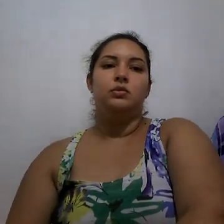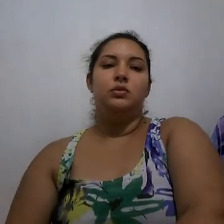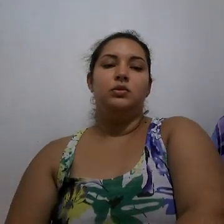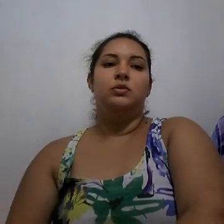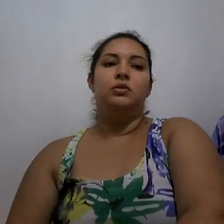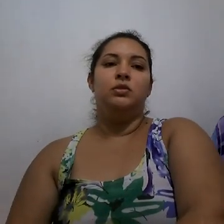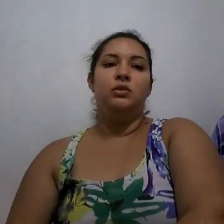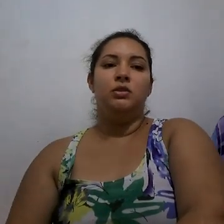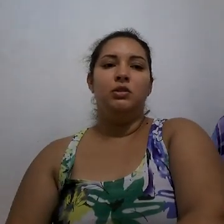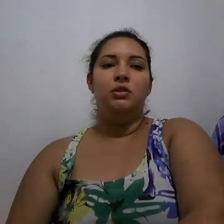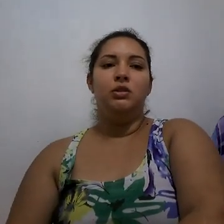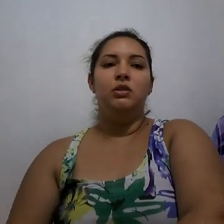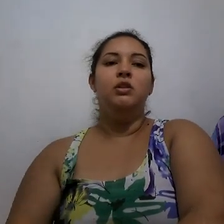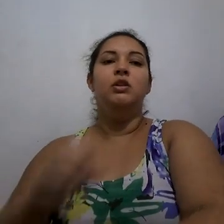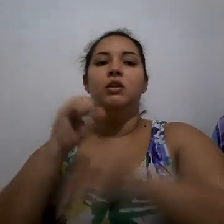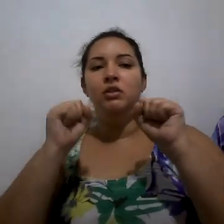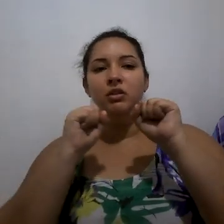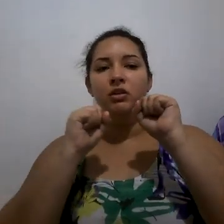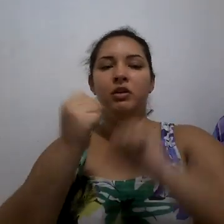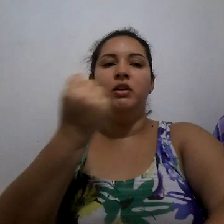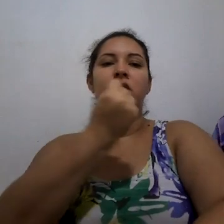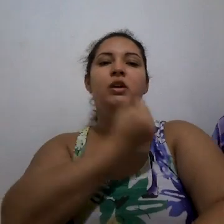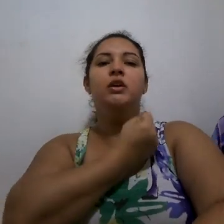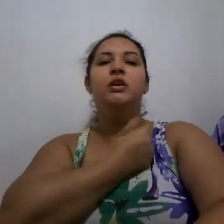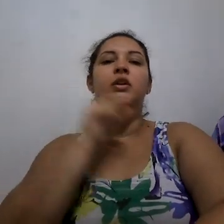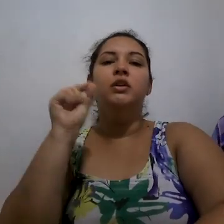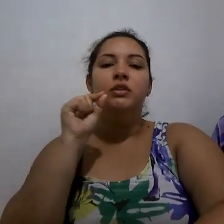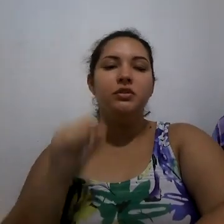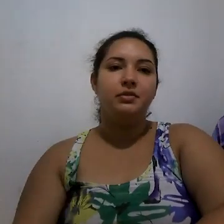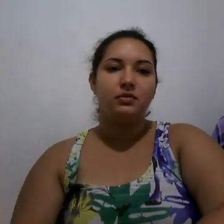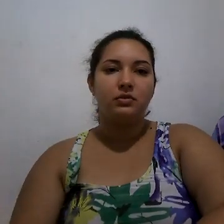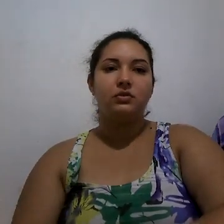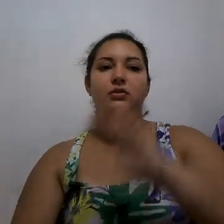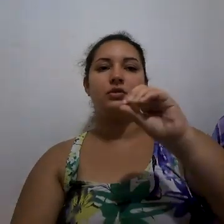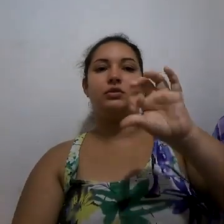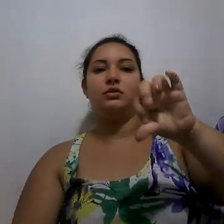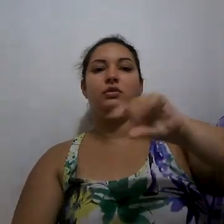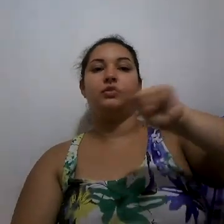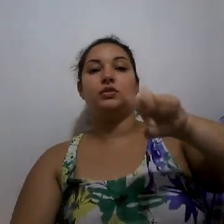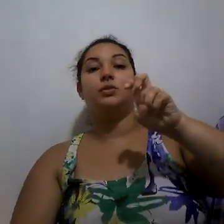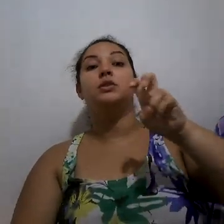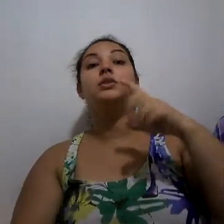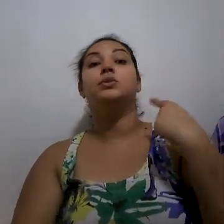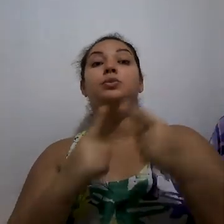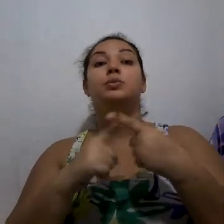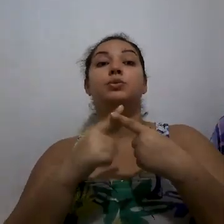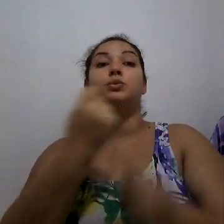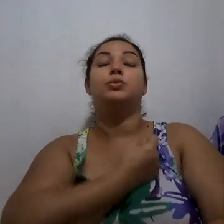470. Ele pode ser chamado de quê? De 9,5. Por quê? Como o número